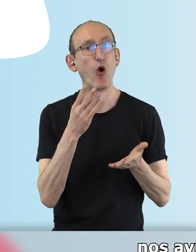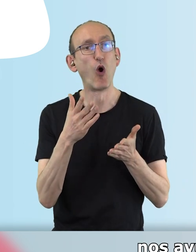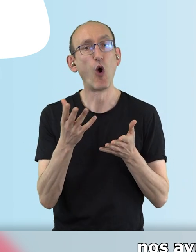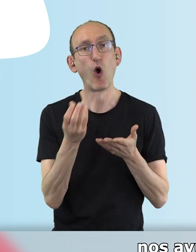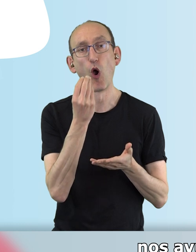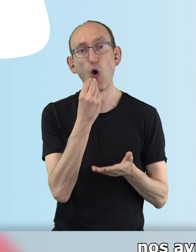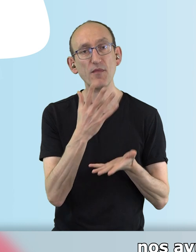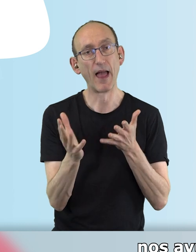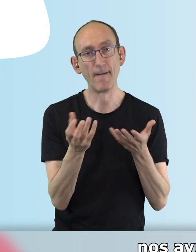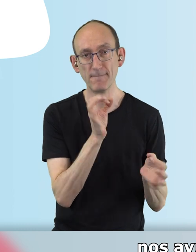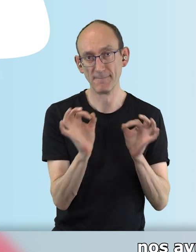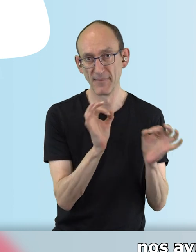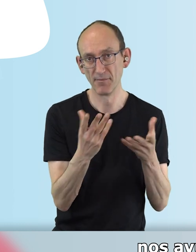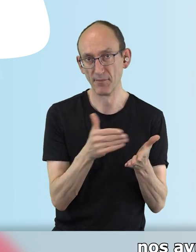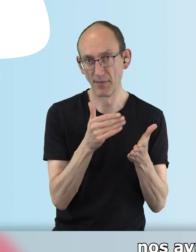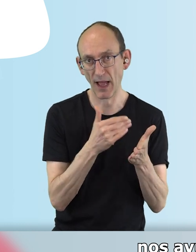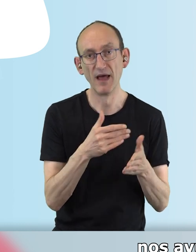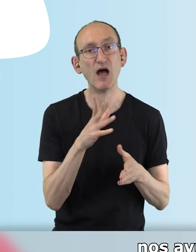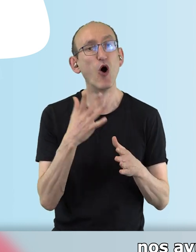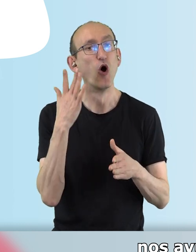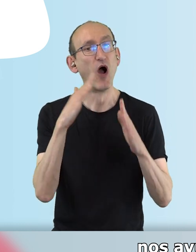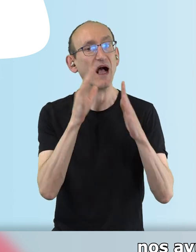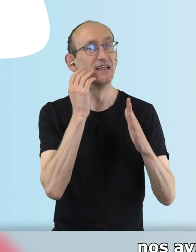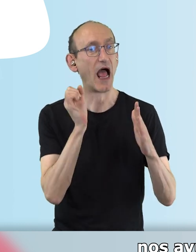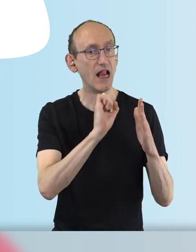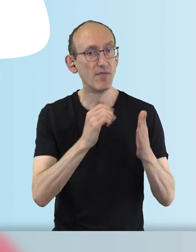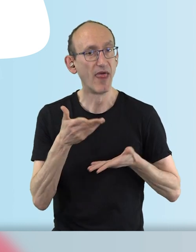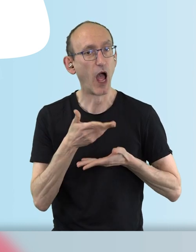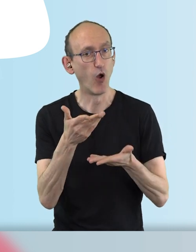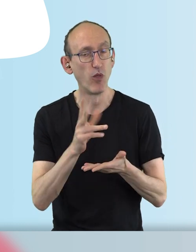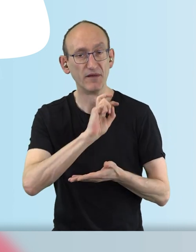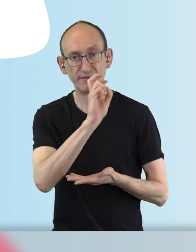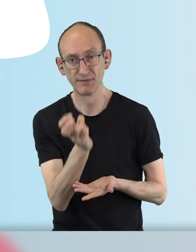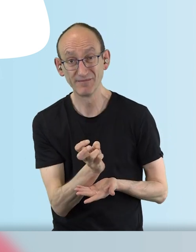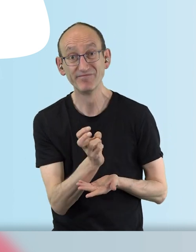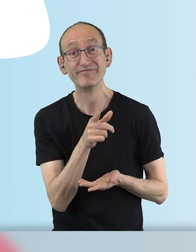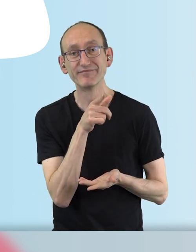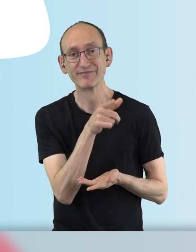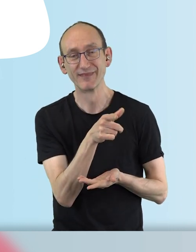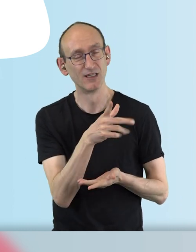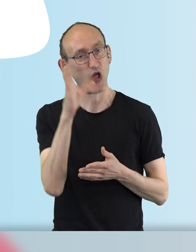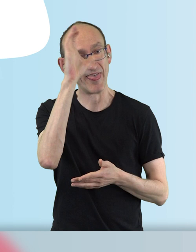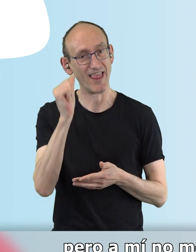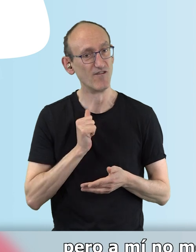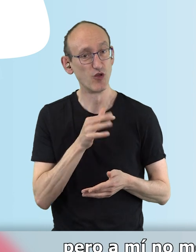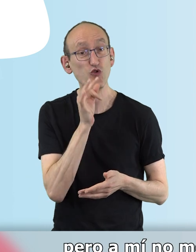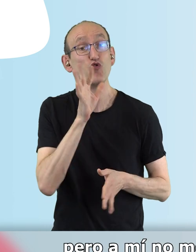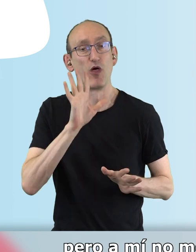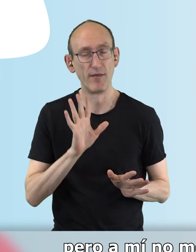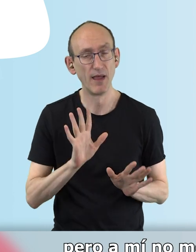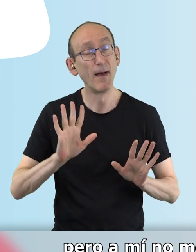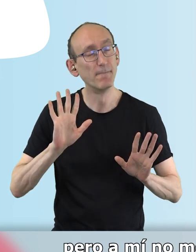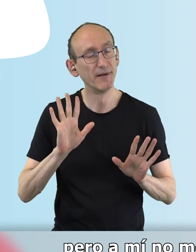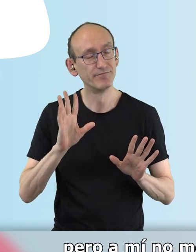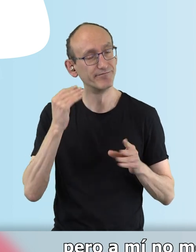la comida, nos ayude en la limpieza de la casa, etcétera. Bueno, pues esto todavía es ciencia ficción, pero